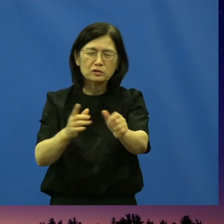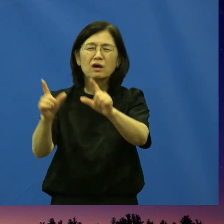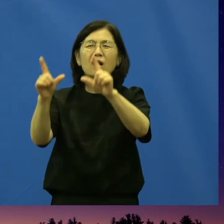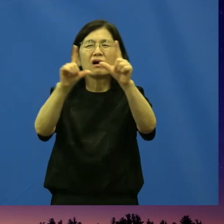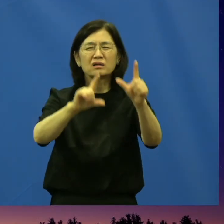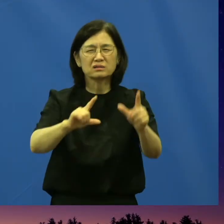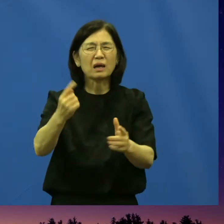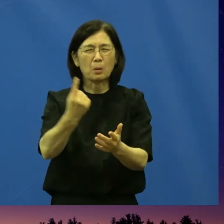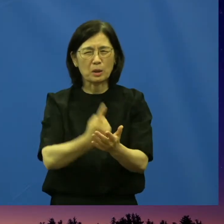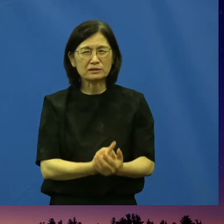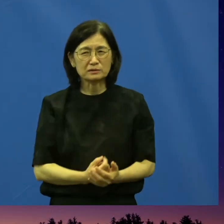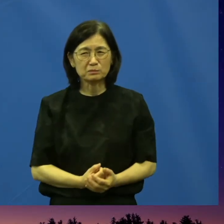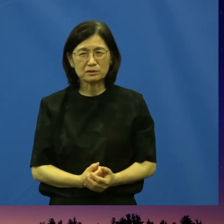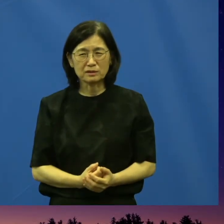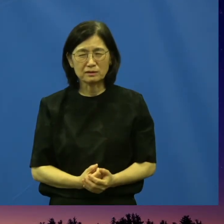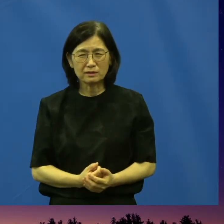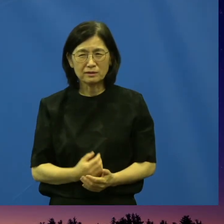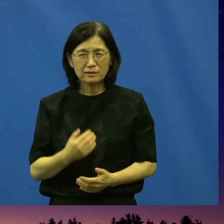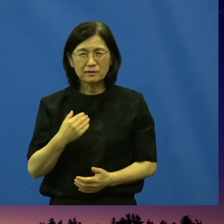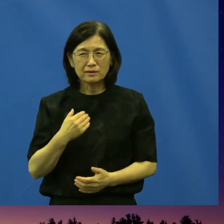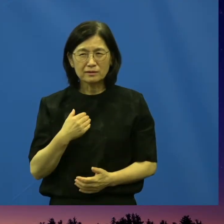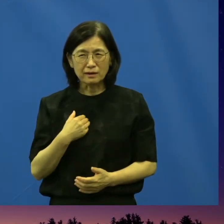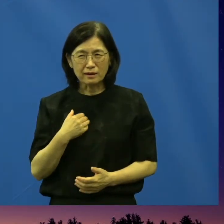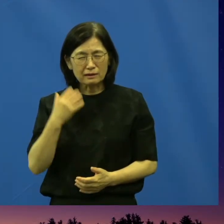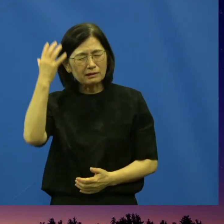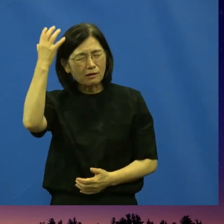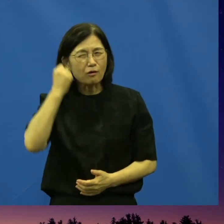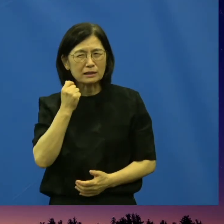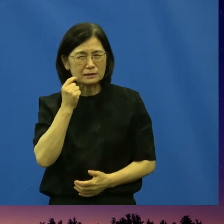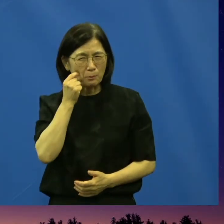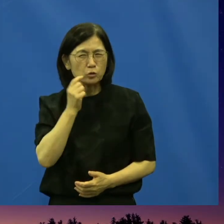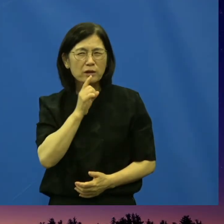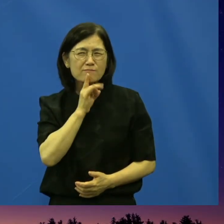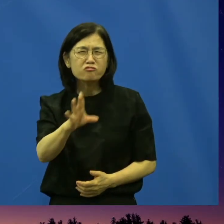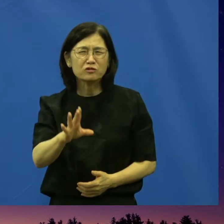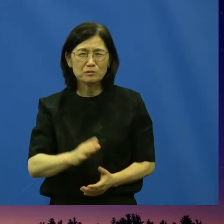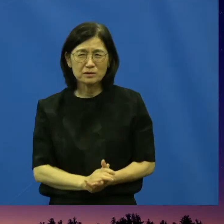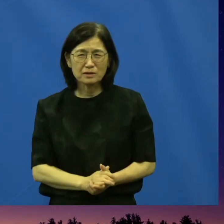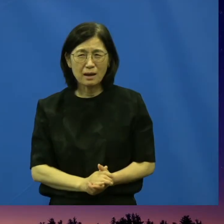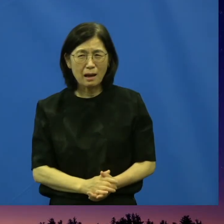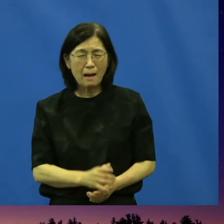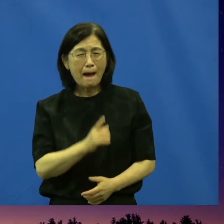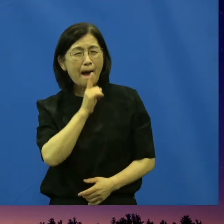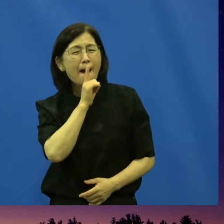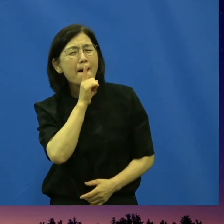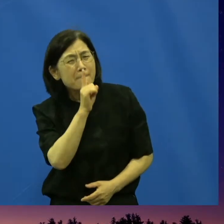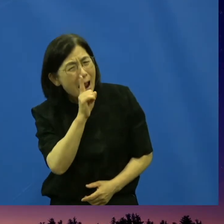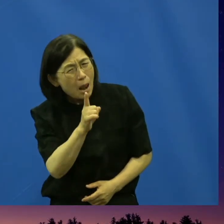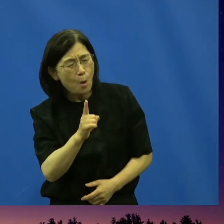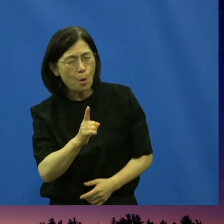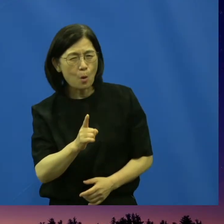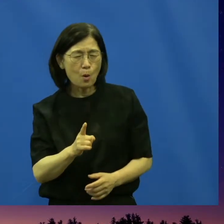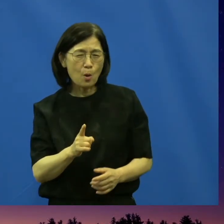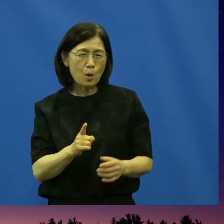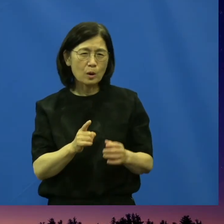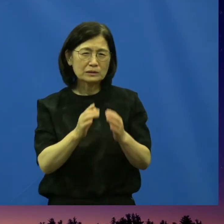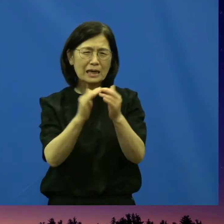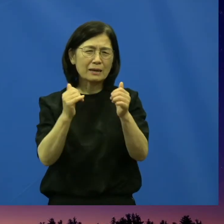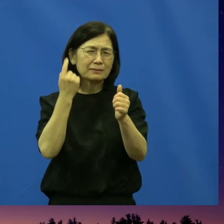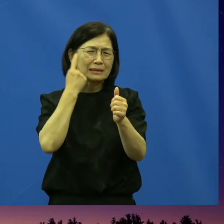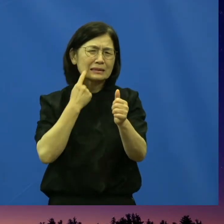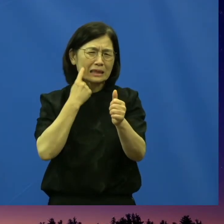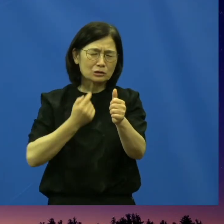내가 모를 뿐이지, 그죠? 말로, 그죠? 말로 막 사람을 죽이는 경우 많습니다,